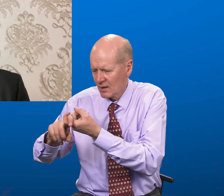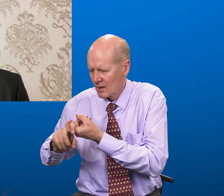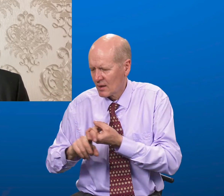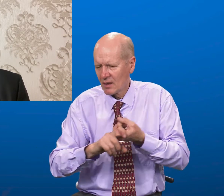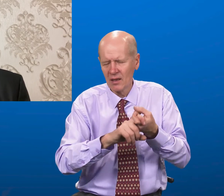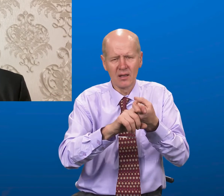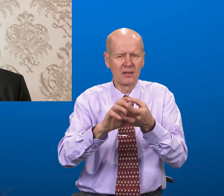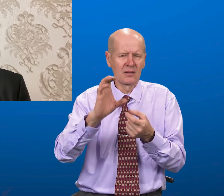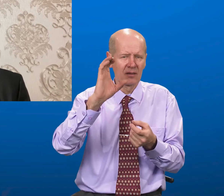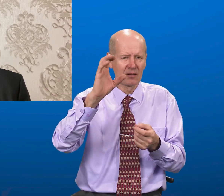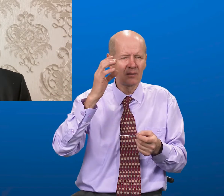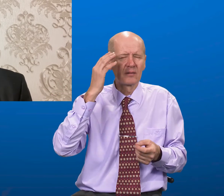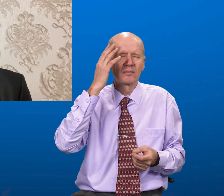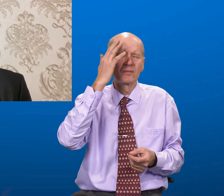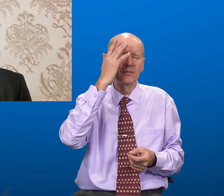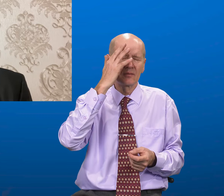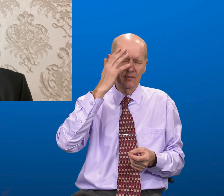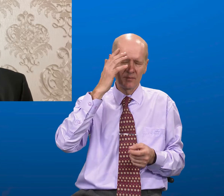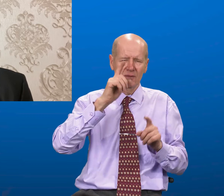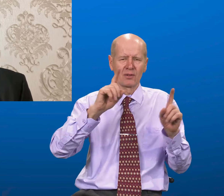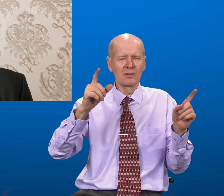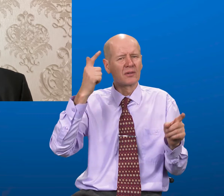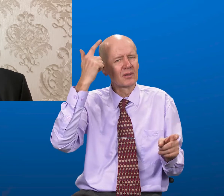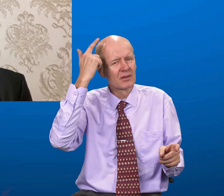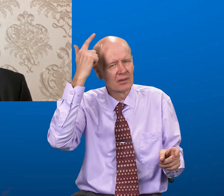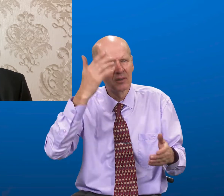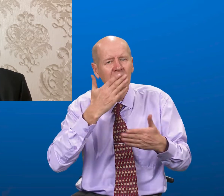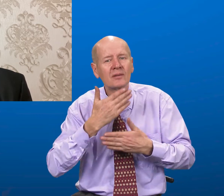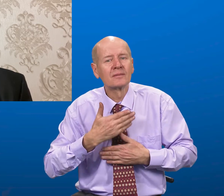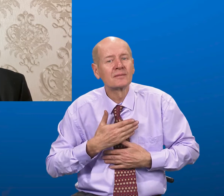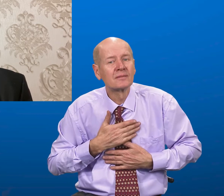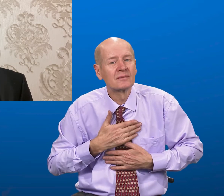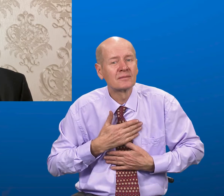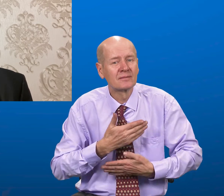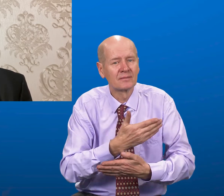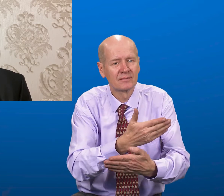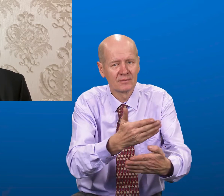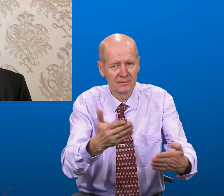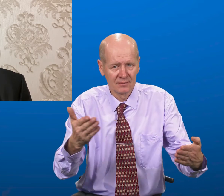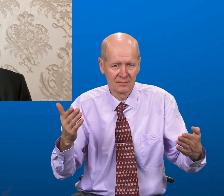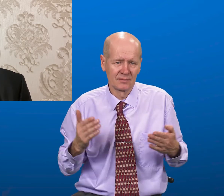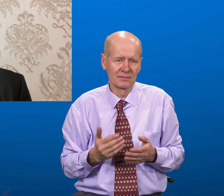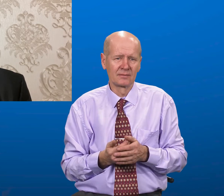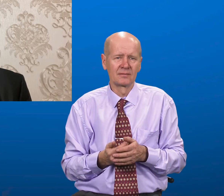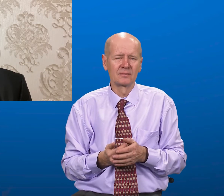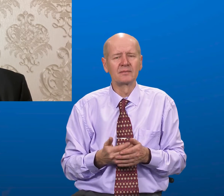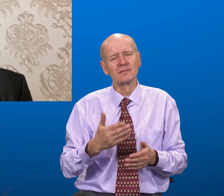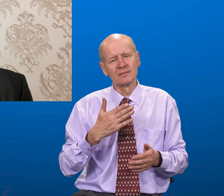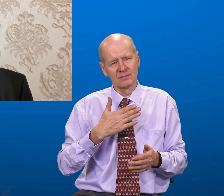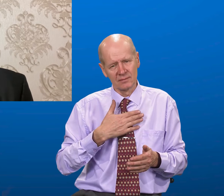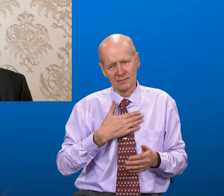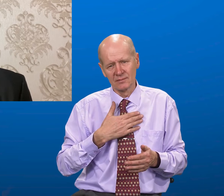сочетается с мыслью о том, что Господь любит нас, и что Он и